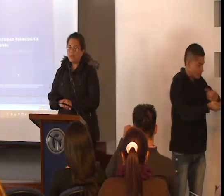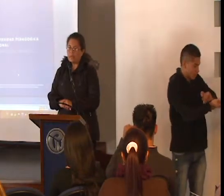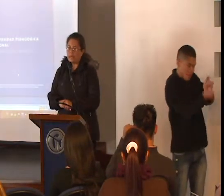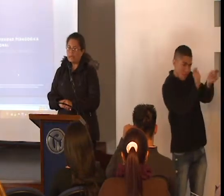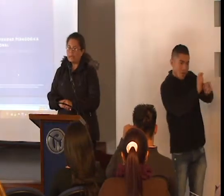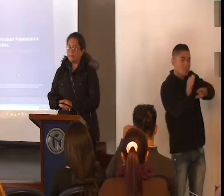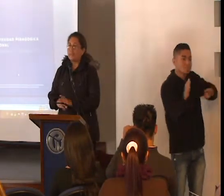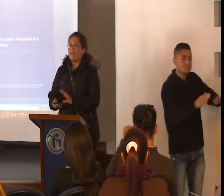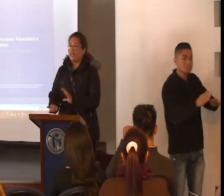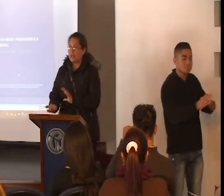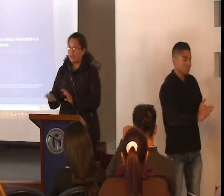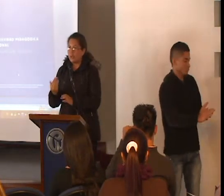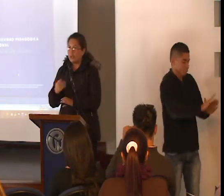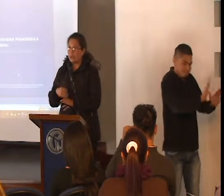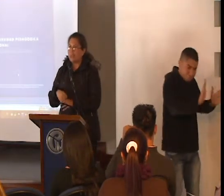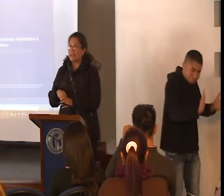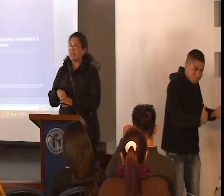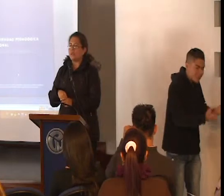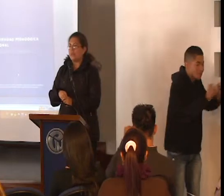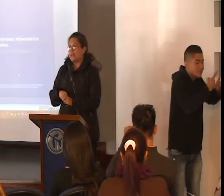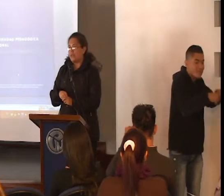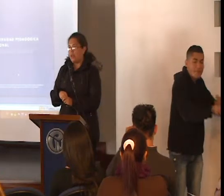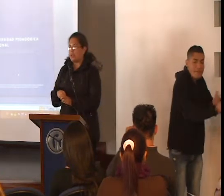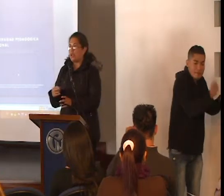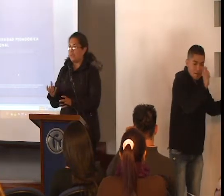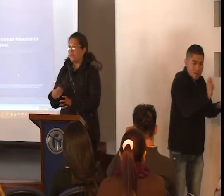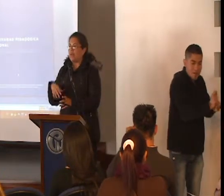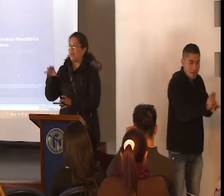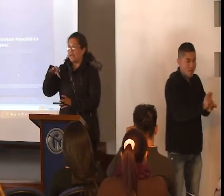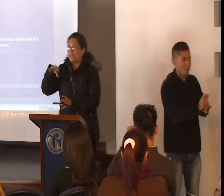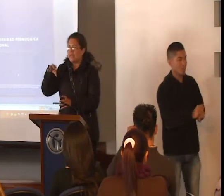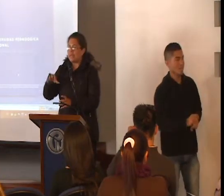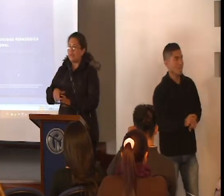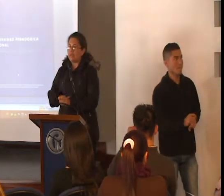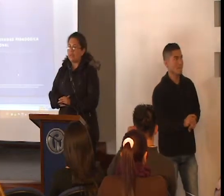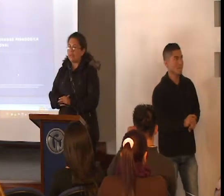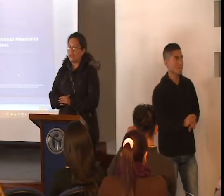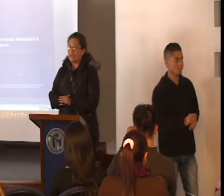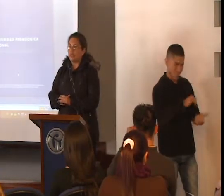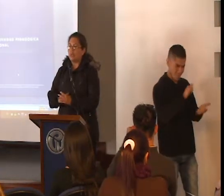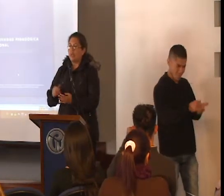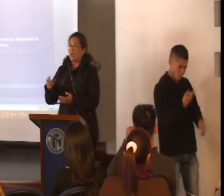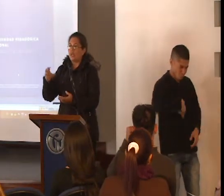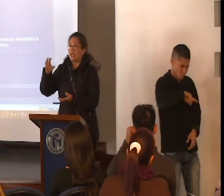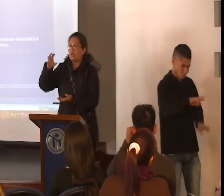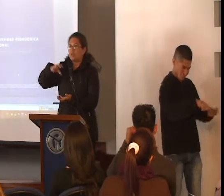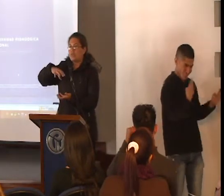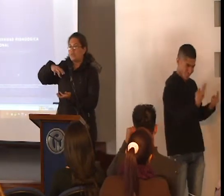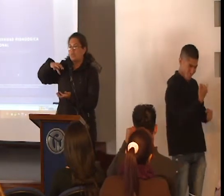mayor participación en la clase. Y eso, o sea, eso pues se vio retroalimentado en las mismas reuniones que teníamos, porque los